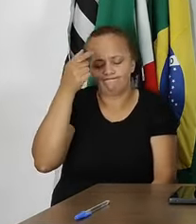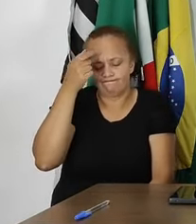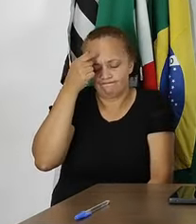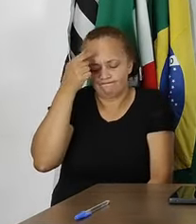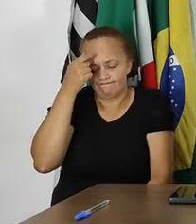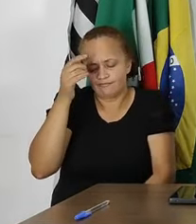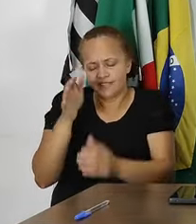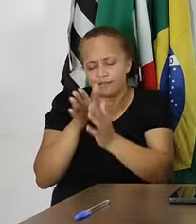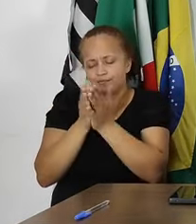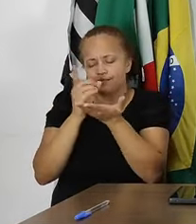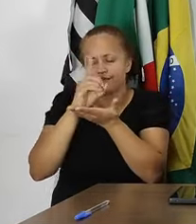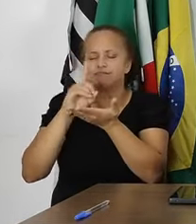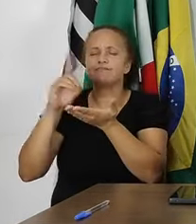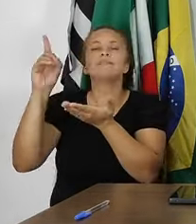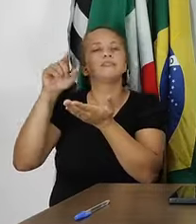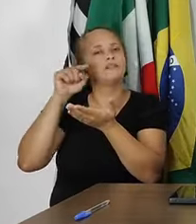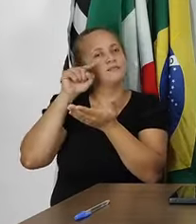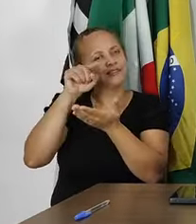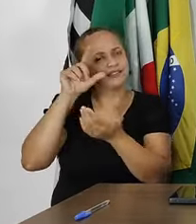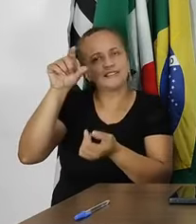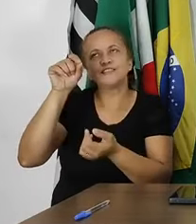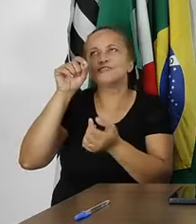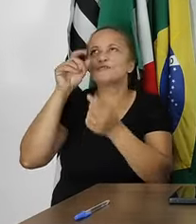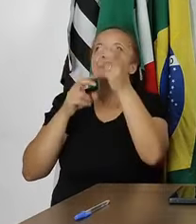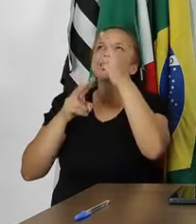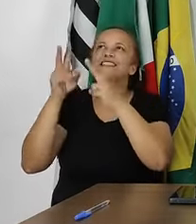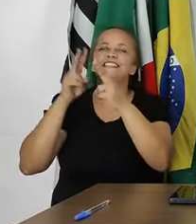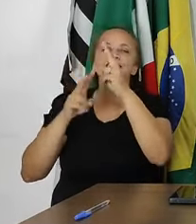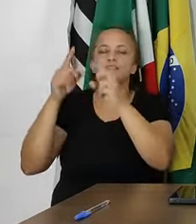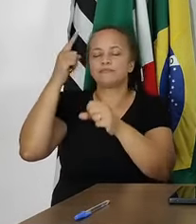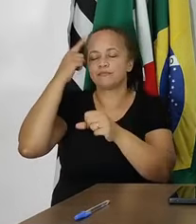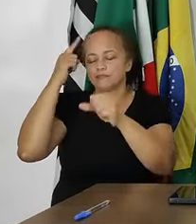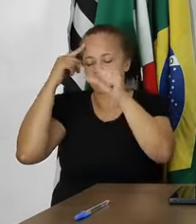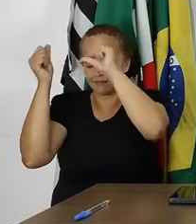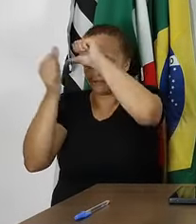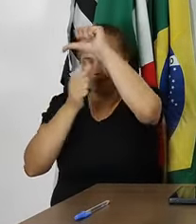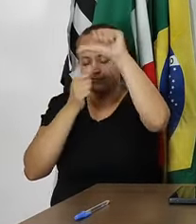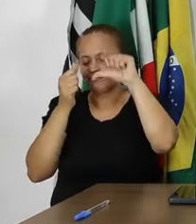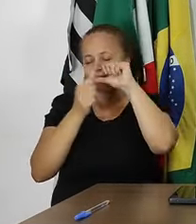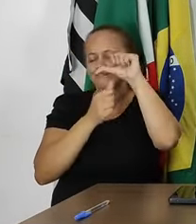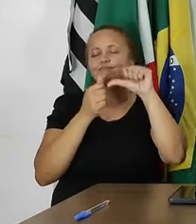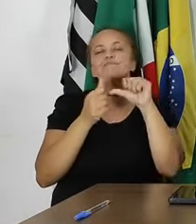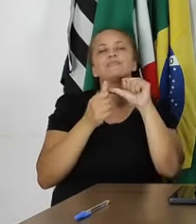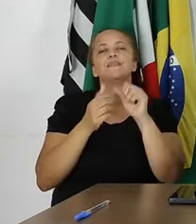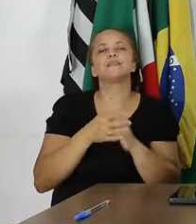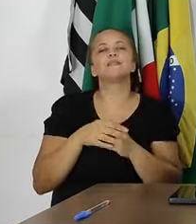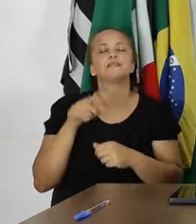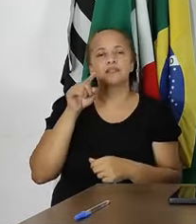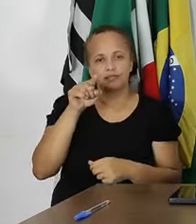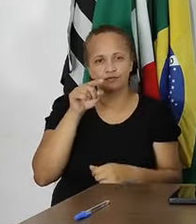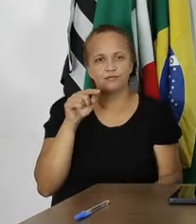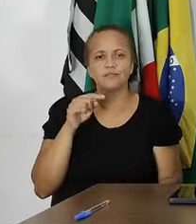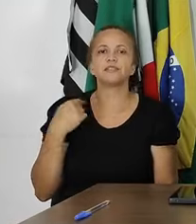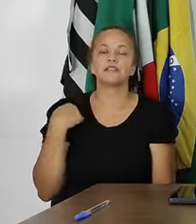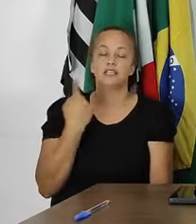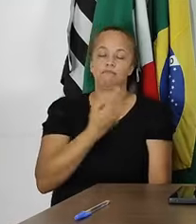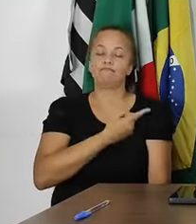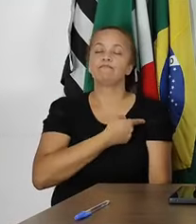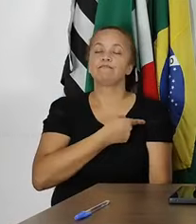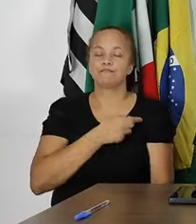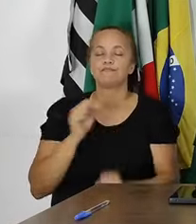você tome uma firme decisão de renovar sua maneira de pensar, para que de fato você possa, nós